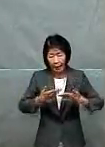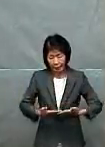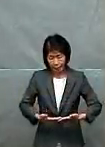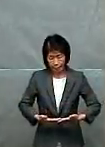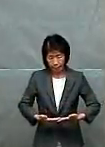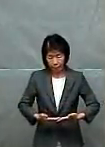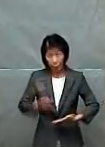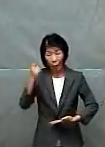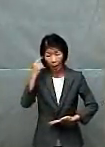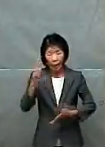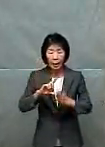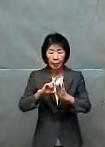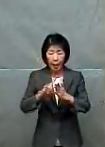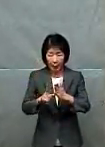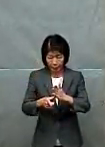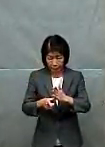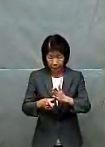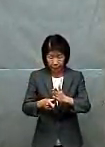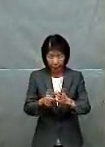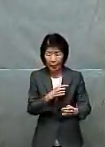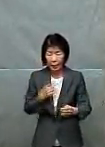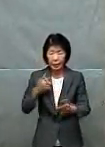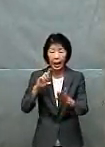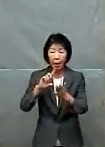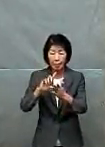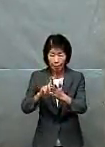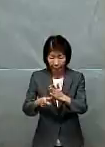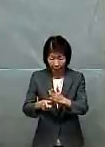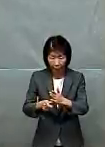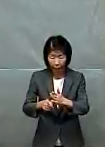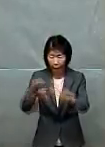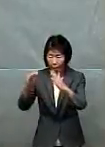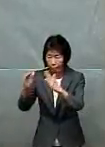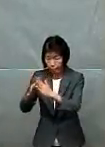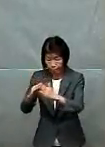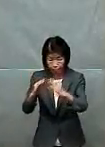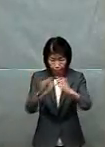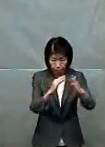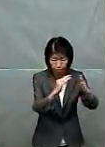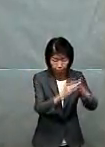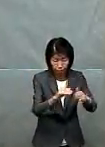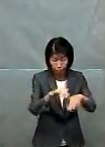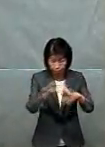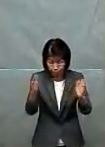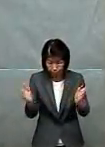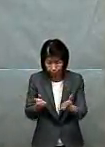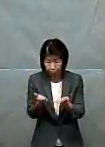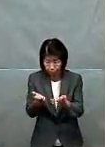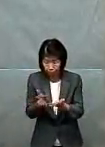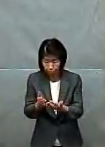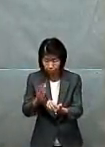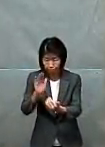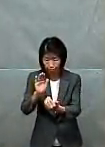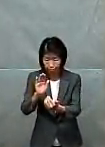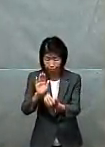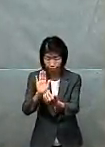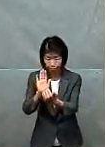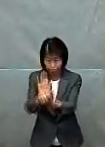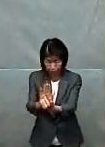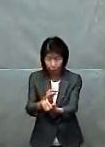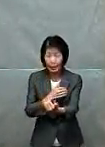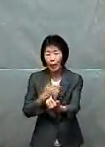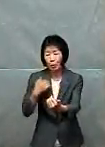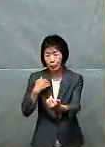にですね、まあ、本当にできればすべての住宅が耐震化になるということが望ましいと考えております